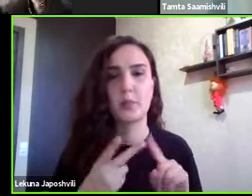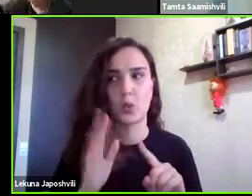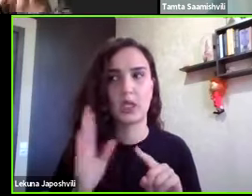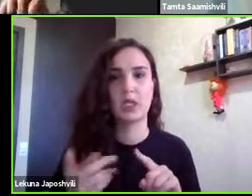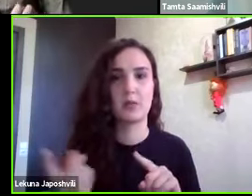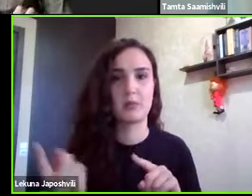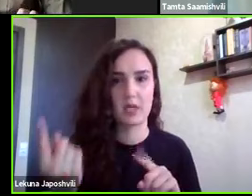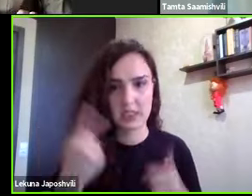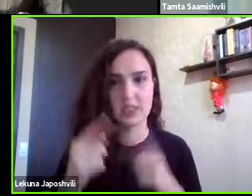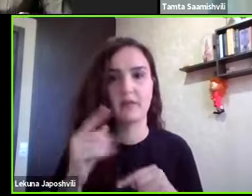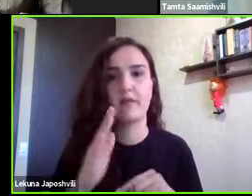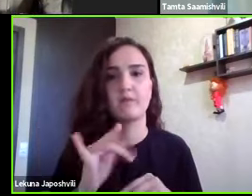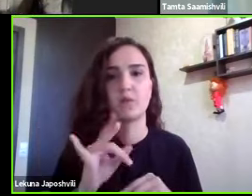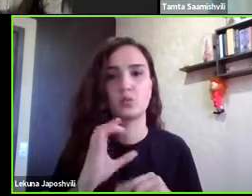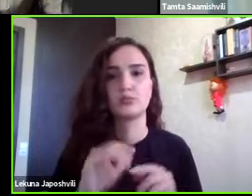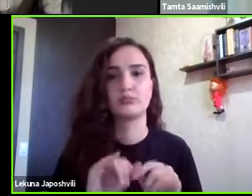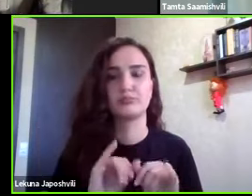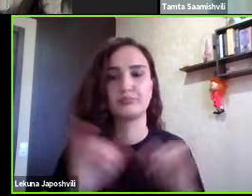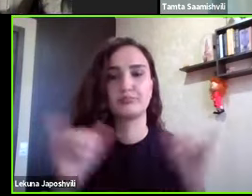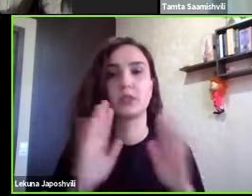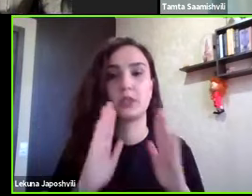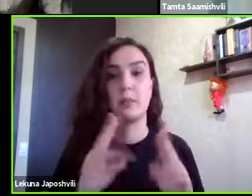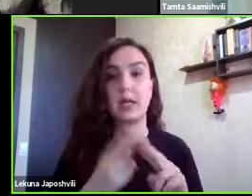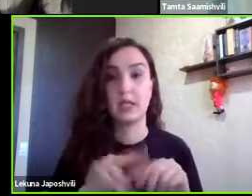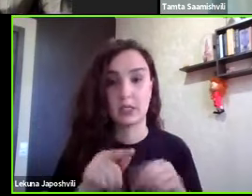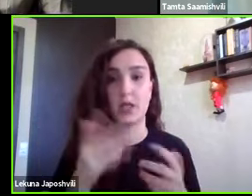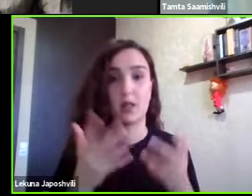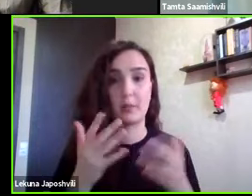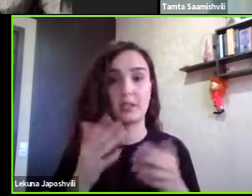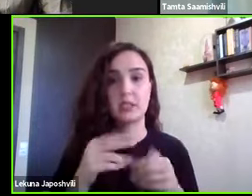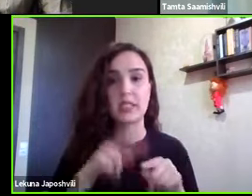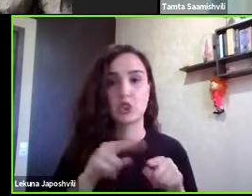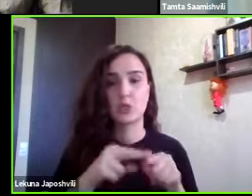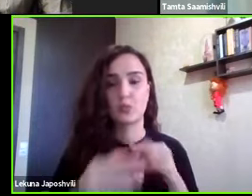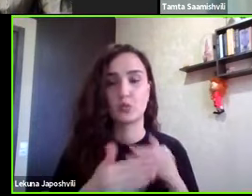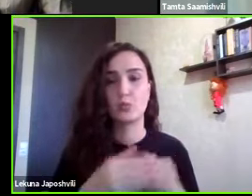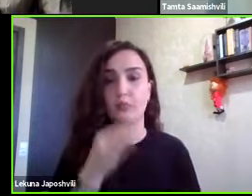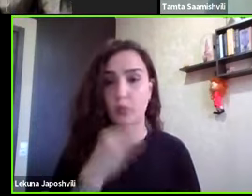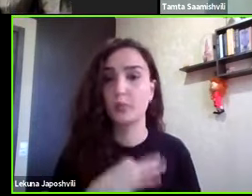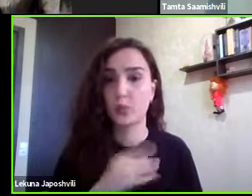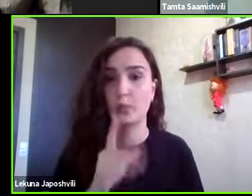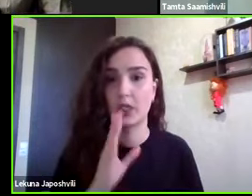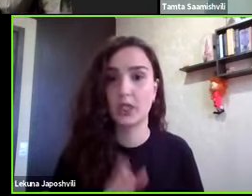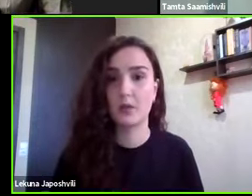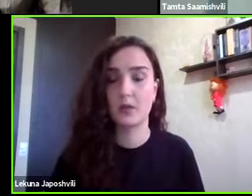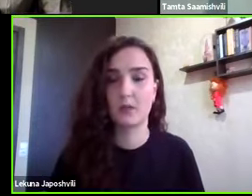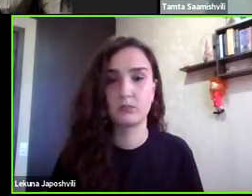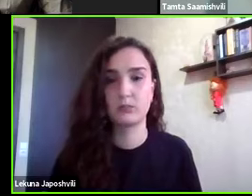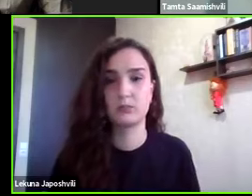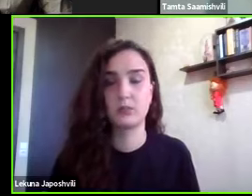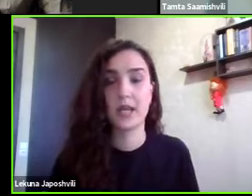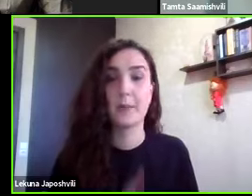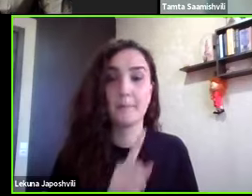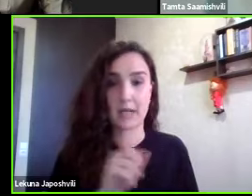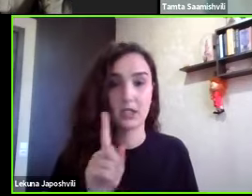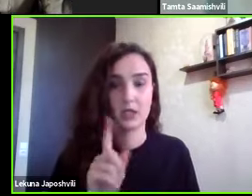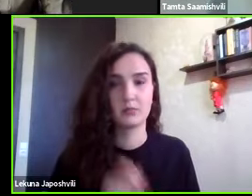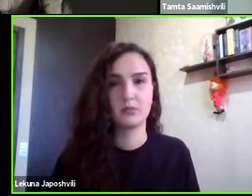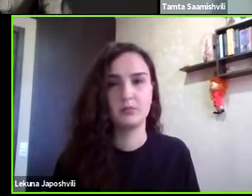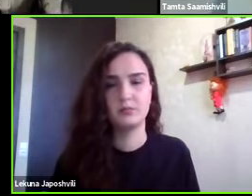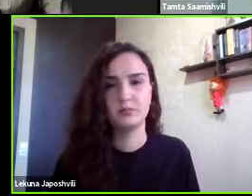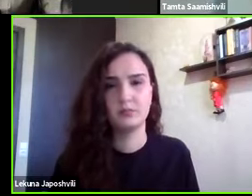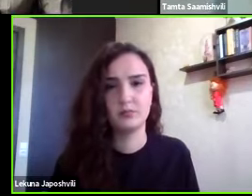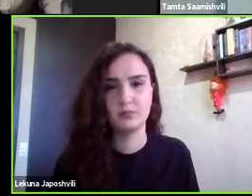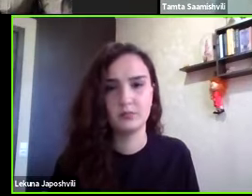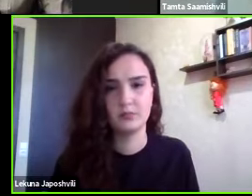იქნება. ხო, და ეს ტალღა ალბათ საშემოდგომოდ გვეუბნებია რომ იქნება. მაგრამ ბრიტანელების